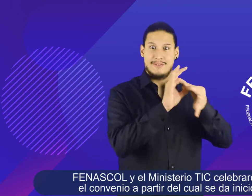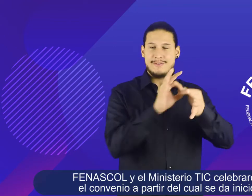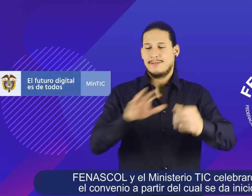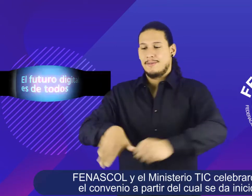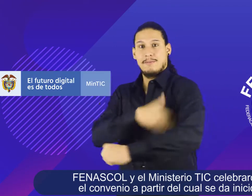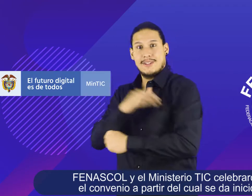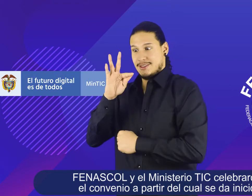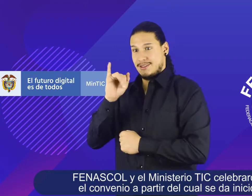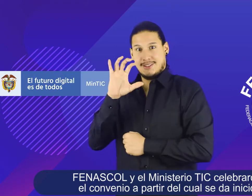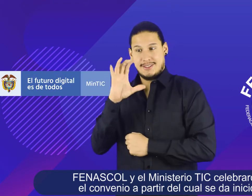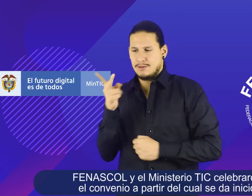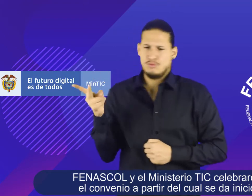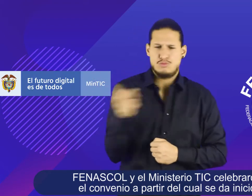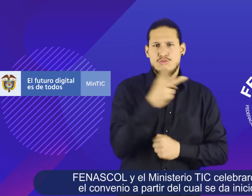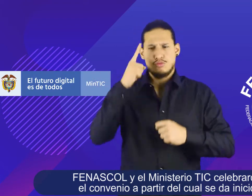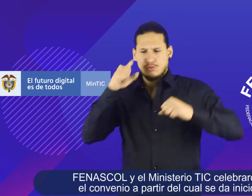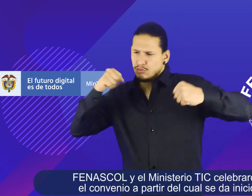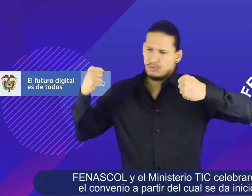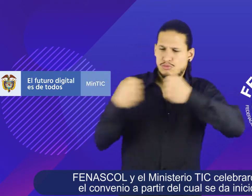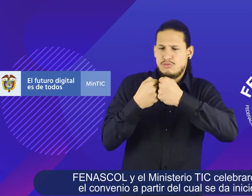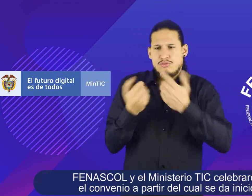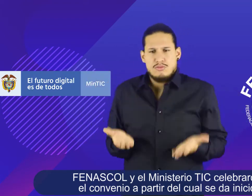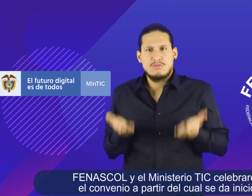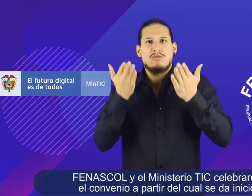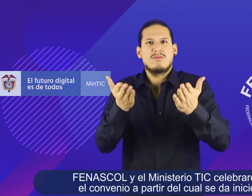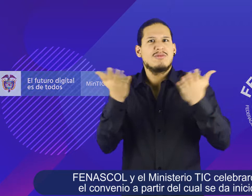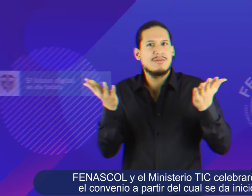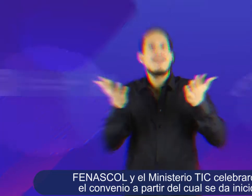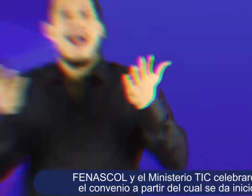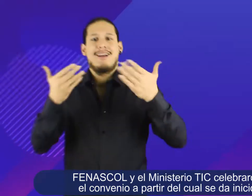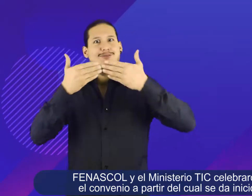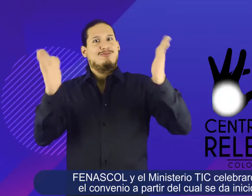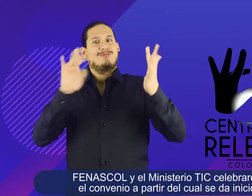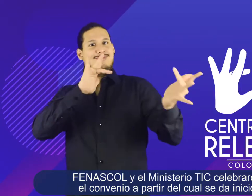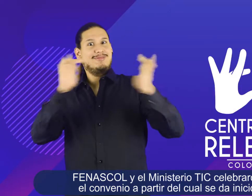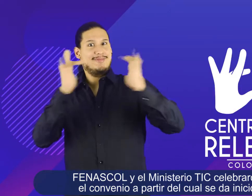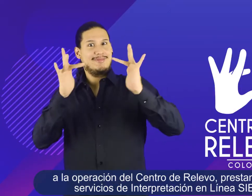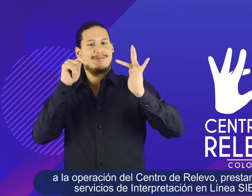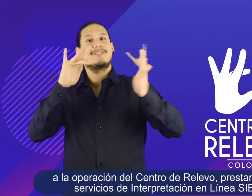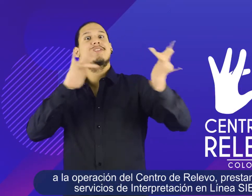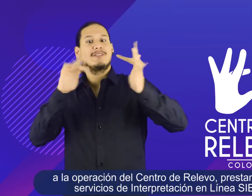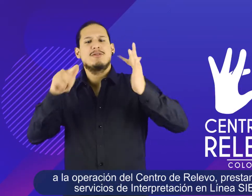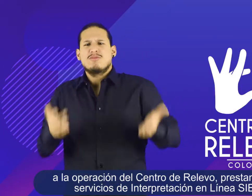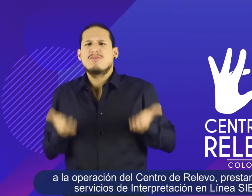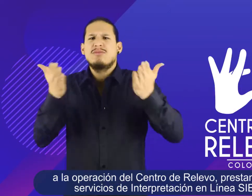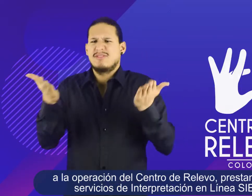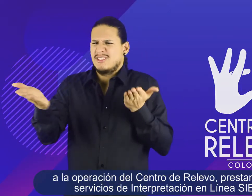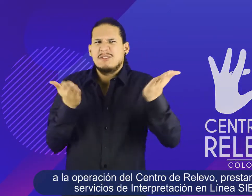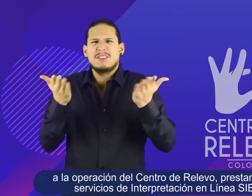FENESCOL y el Ministerio TIC celebraron el convenio a partir del cual se da inicio a la operación del Centro de